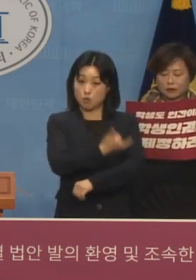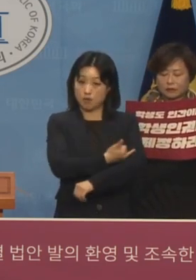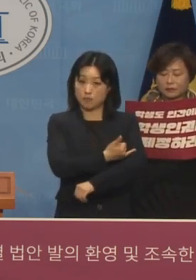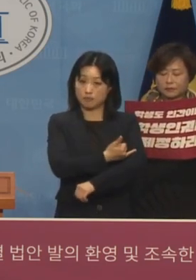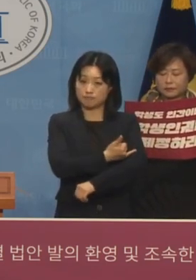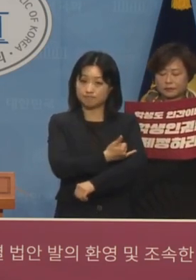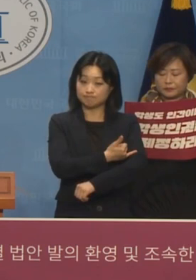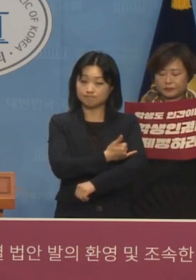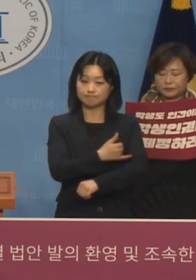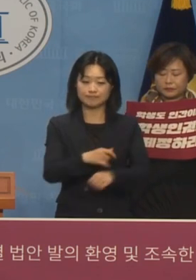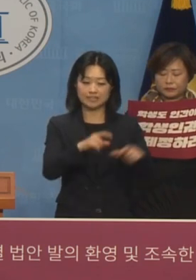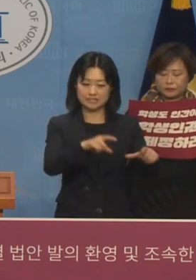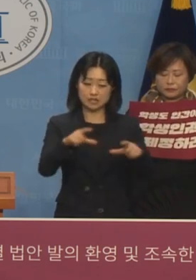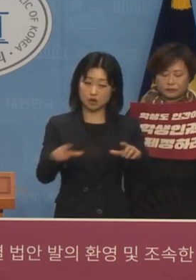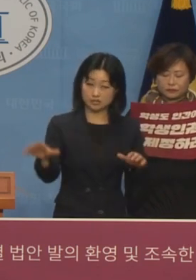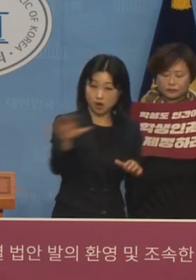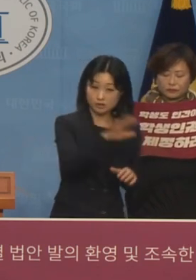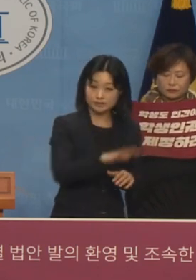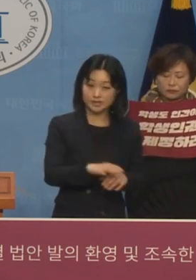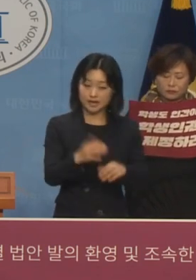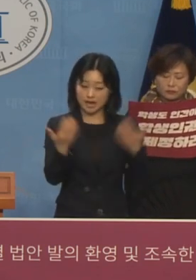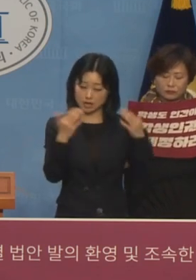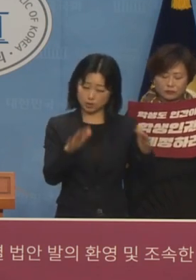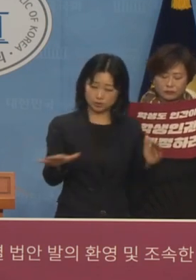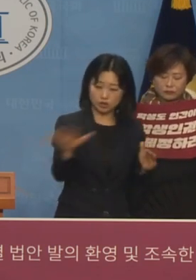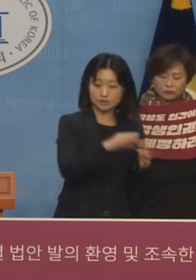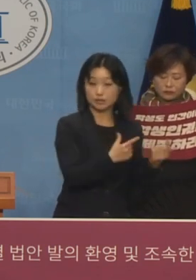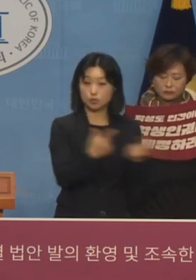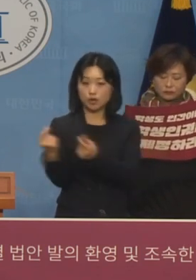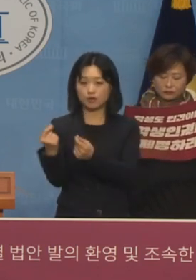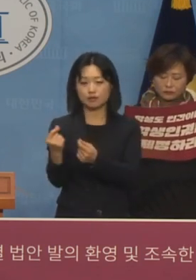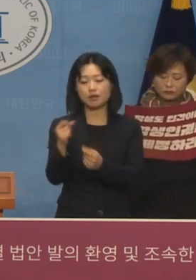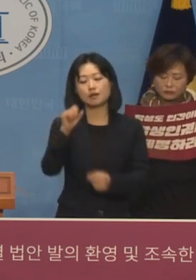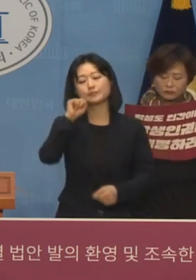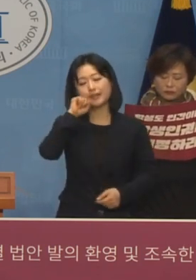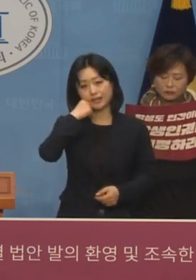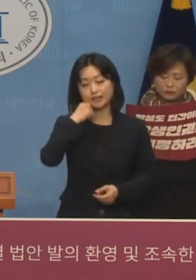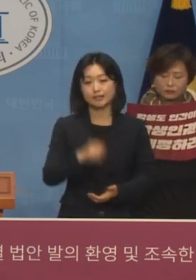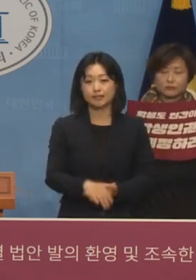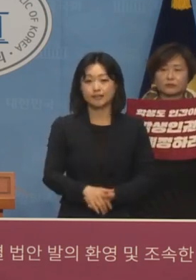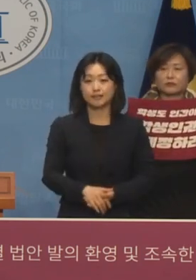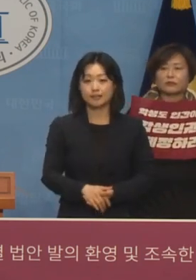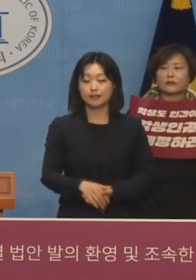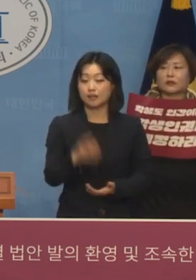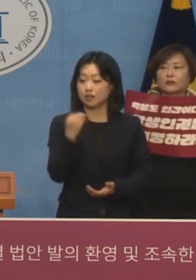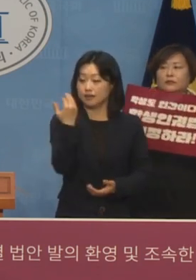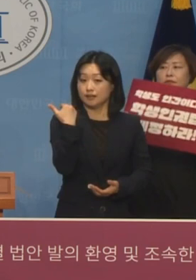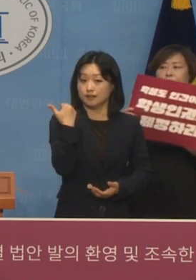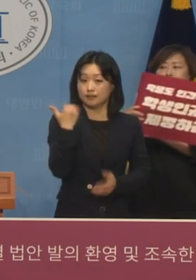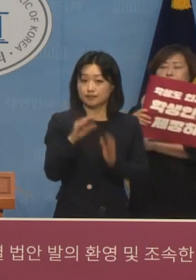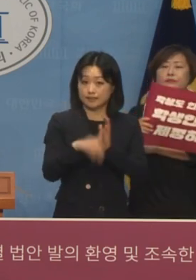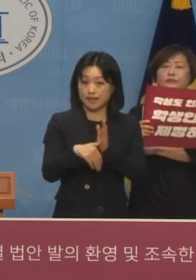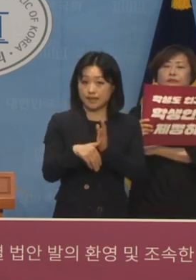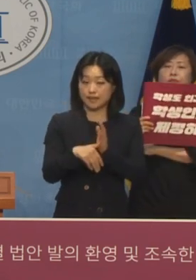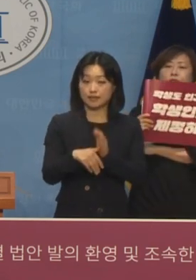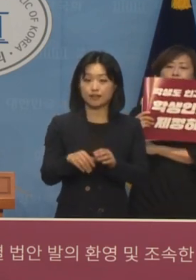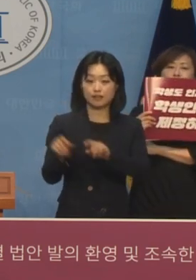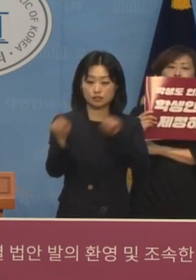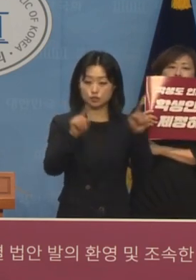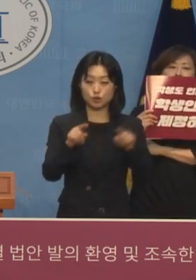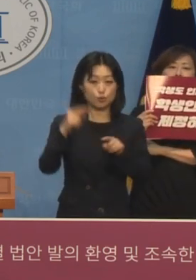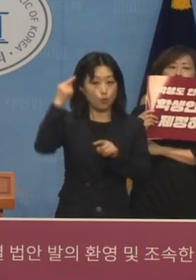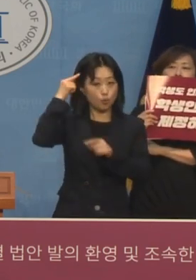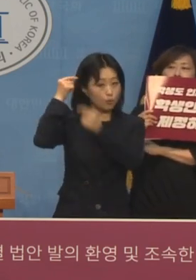인권은 모든 지역, 모든 학교에서 보장받고 있다고 할 수 없는 것이다. 바로 얼마 전에도 전교생의